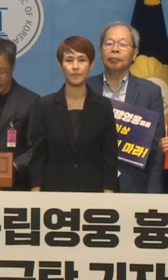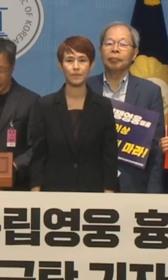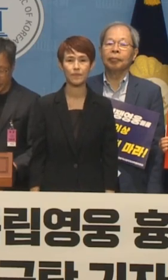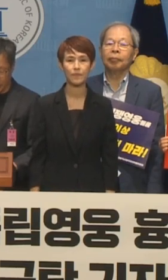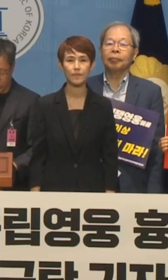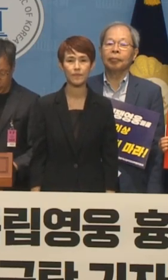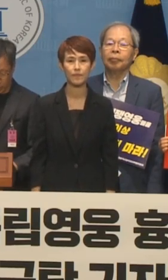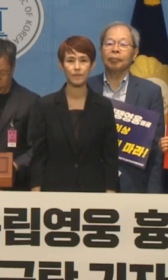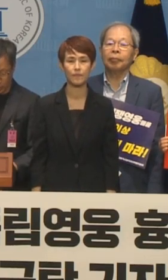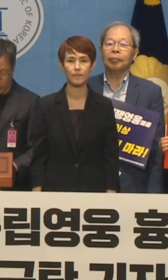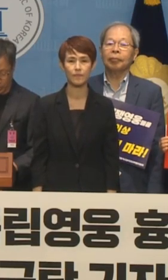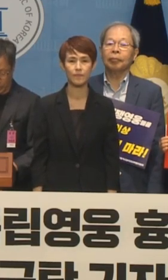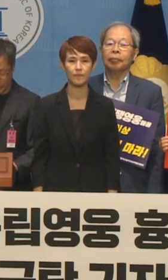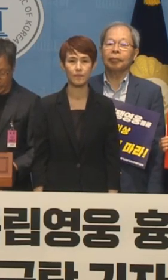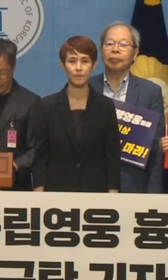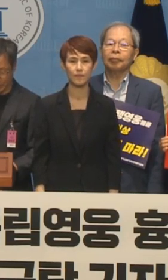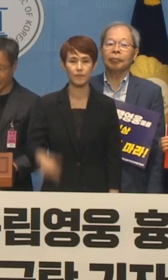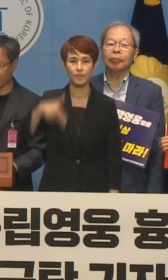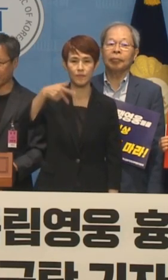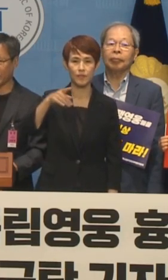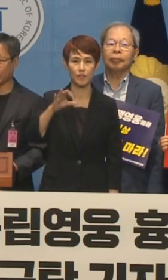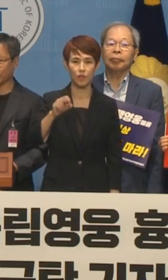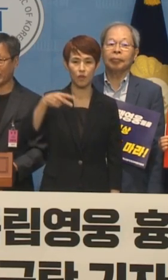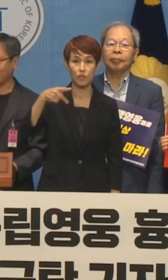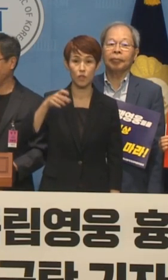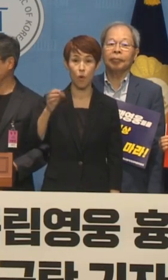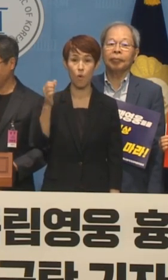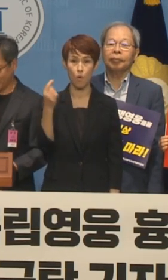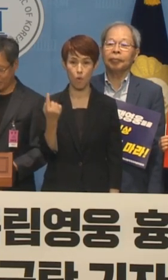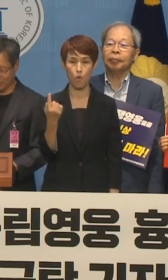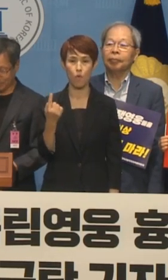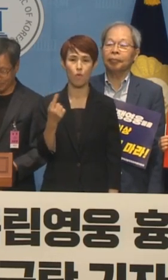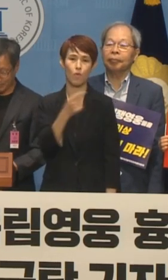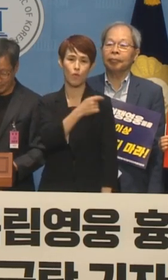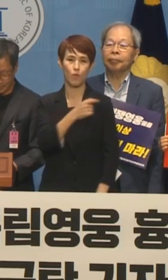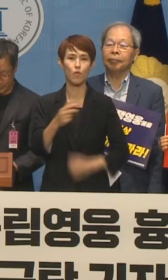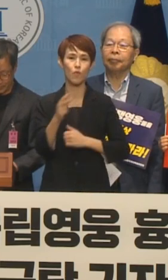다음은 정성호 의원님 참석하셨습니다. 국방위원이십니다.